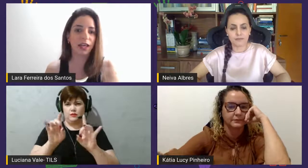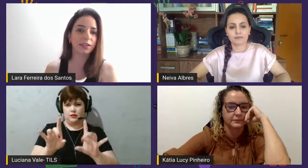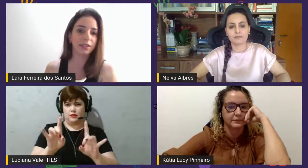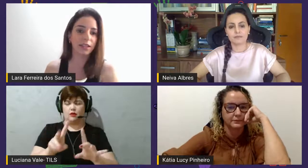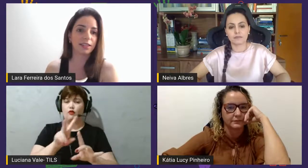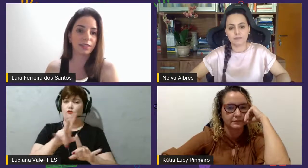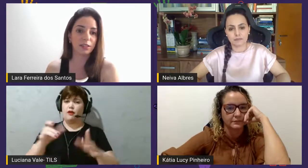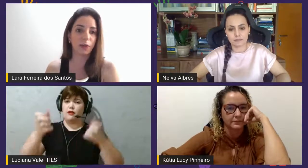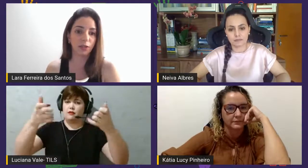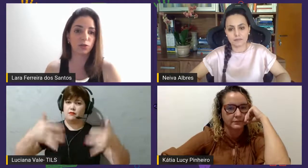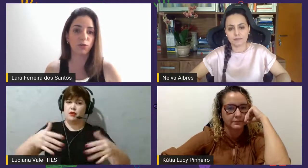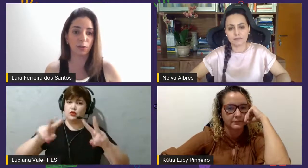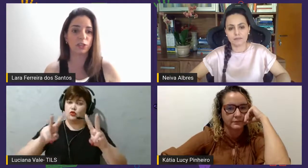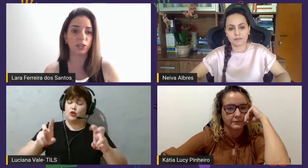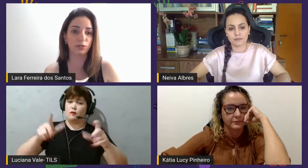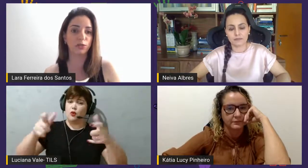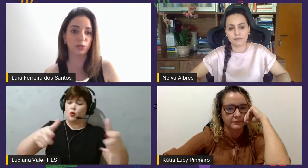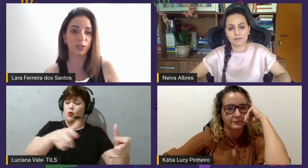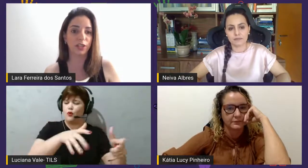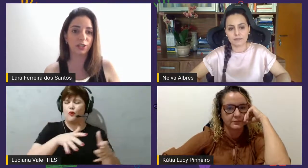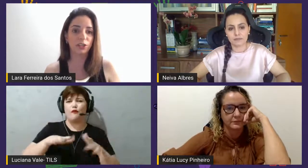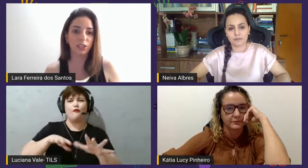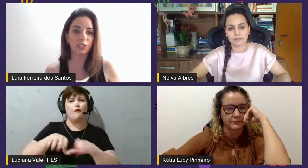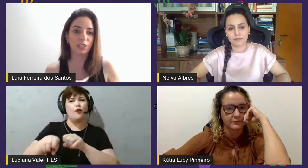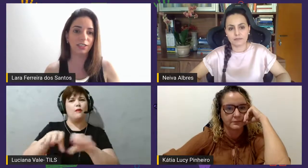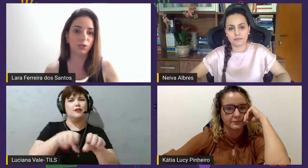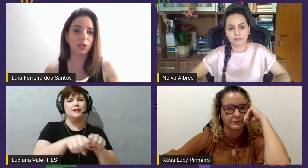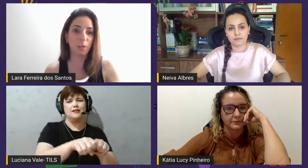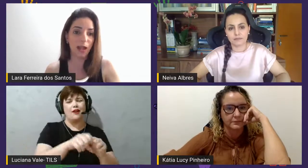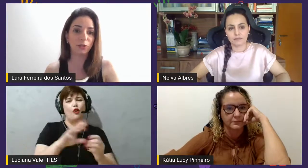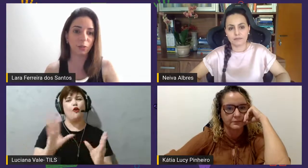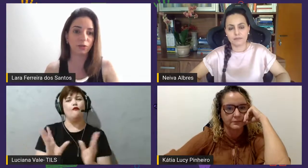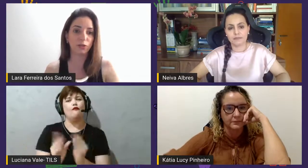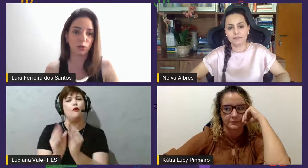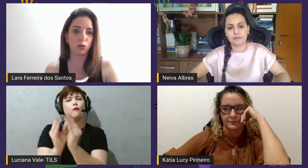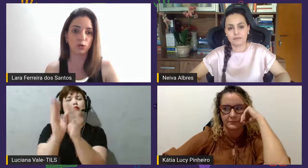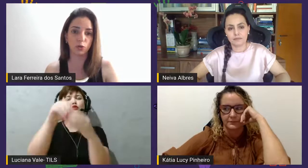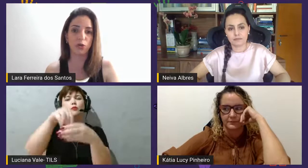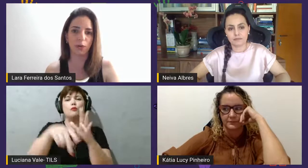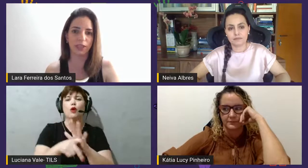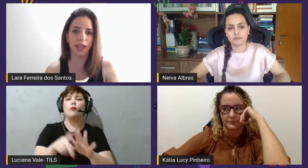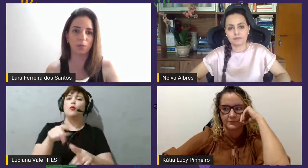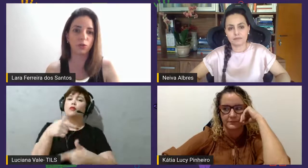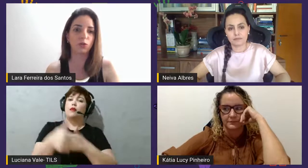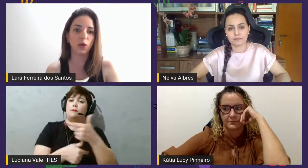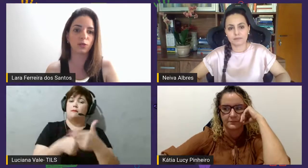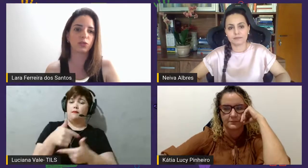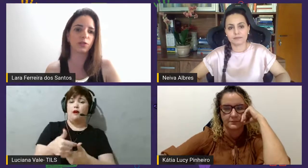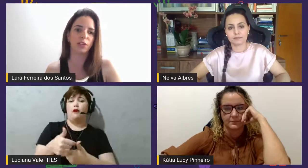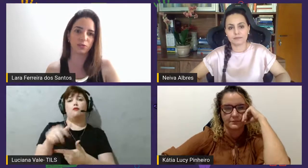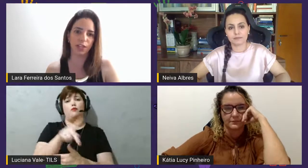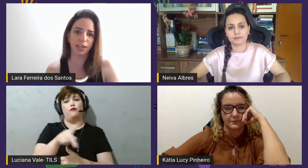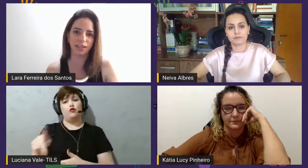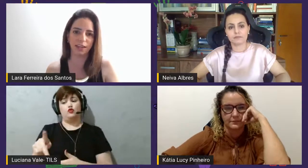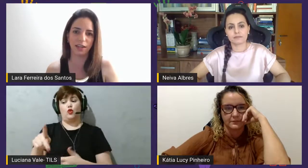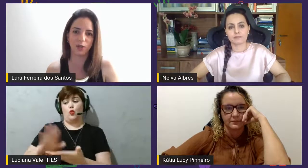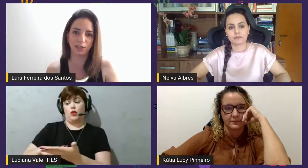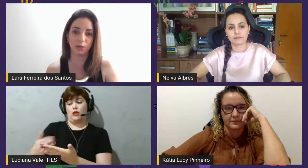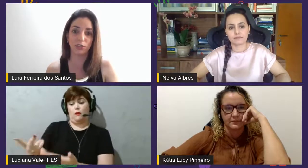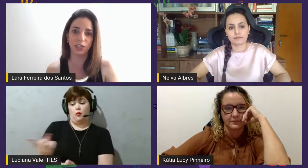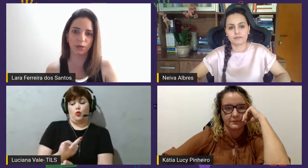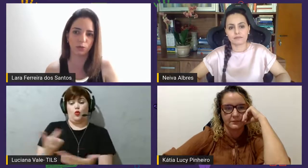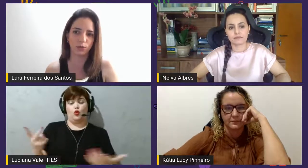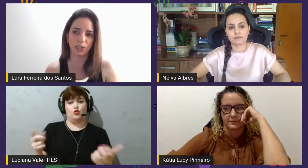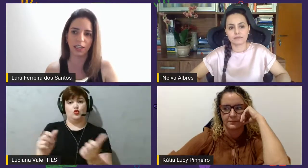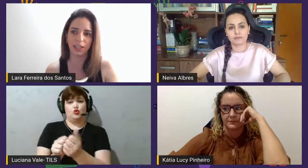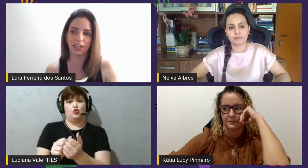vai falar desses espaços formativos do trabalho do professor junto ao intérprete, o quanto isso faz diferença na